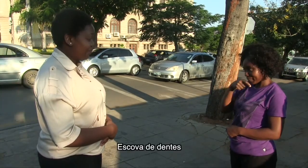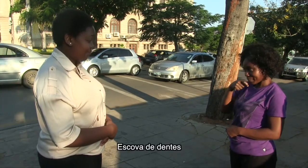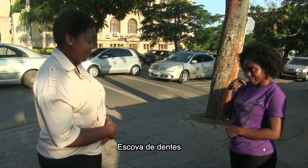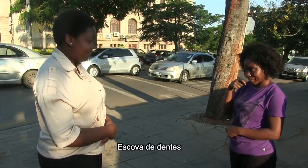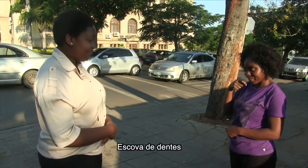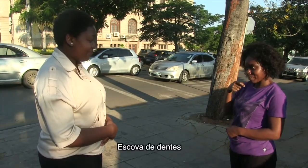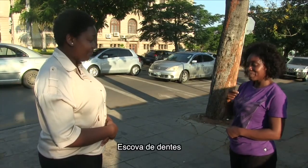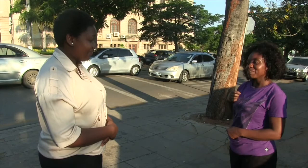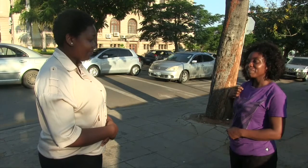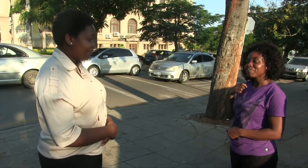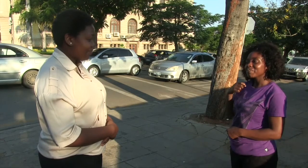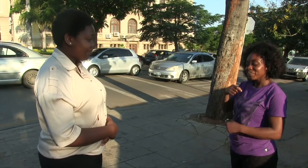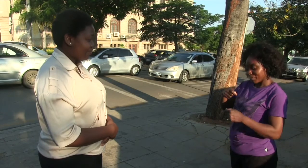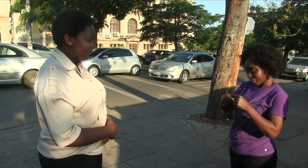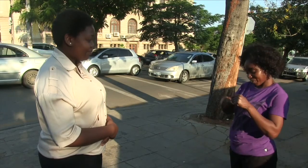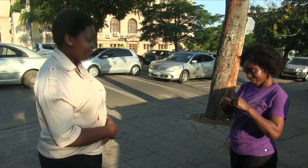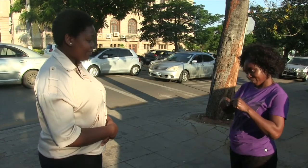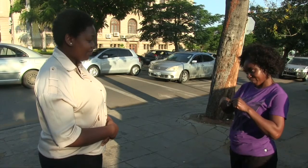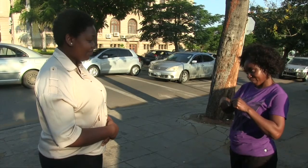Escova de dentes.